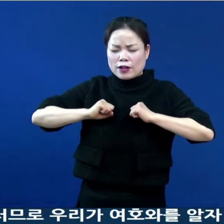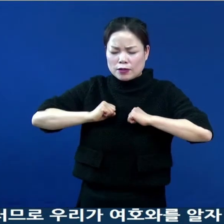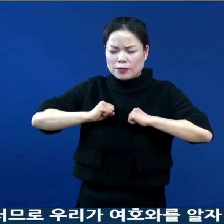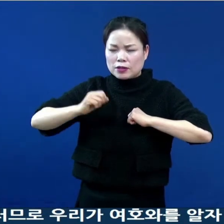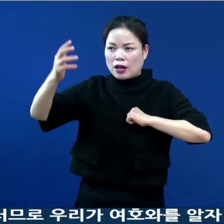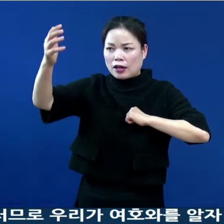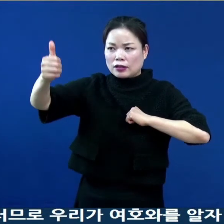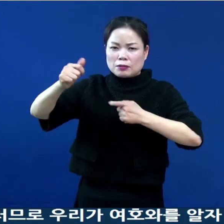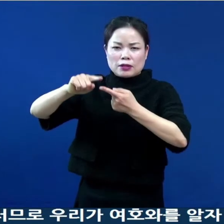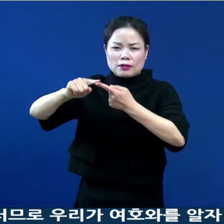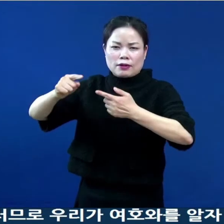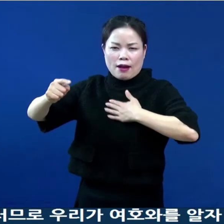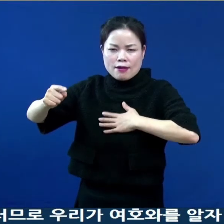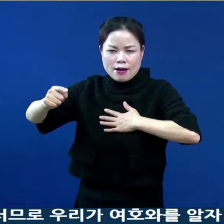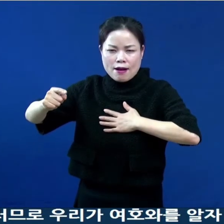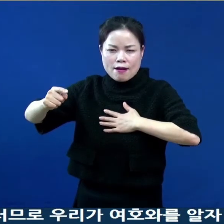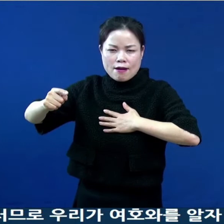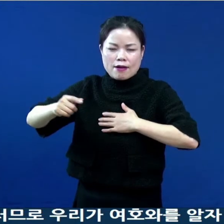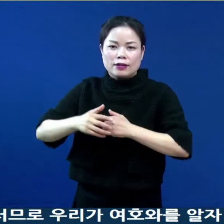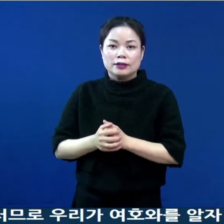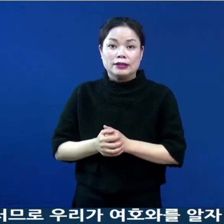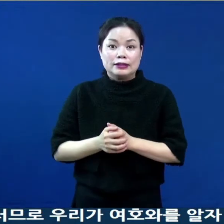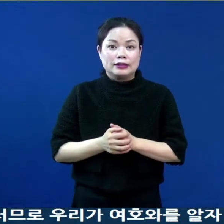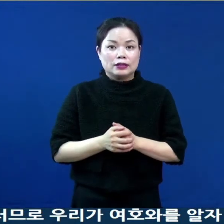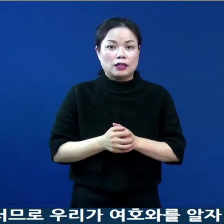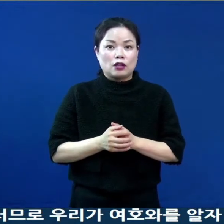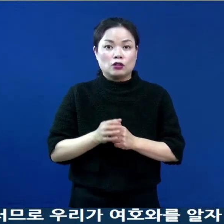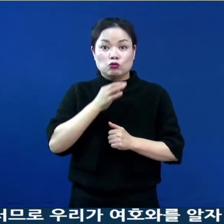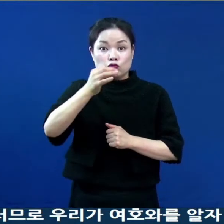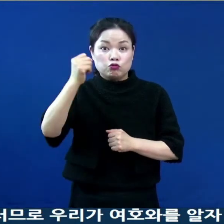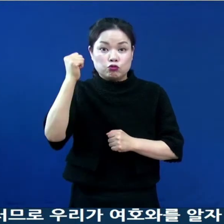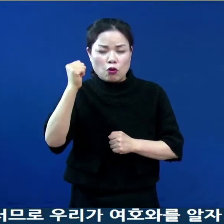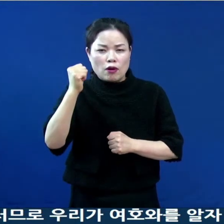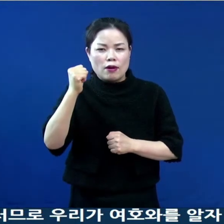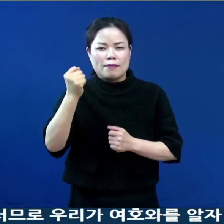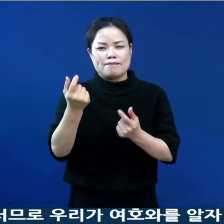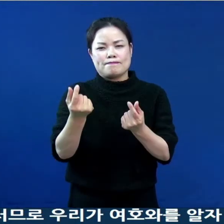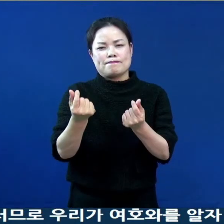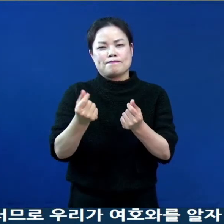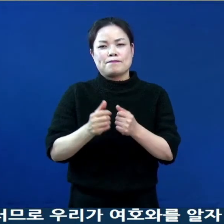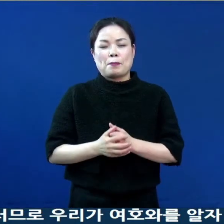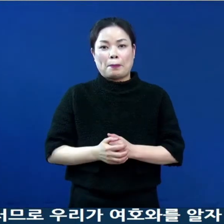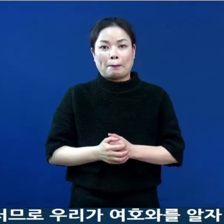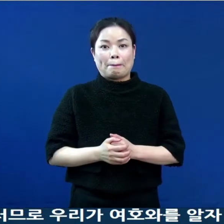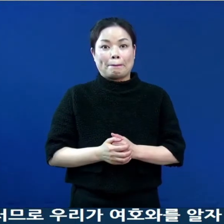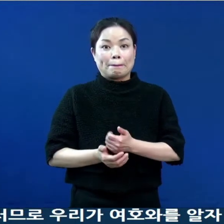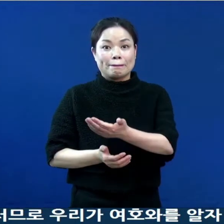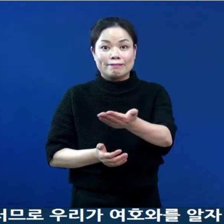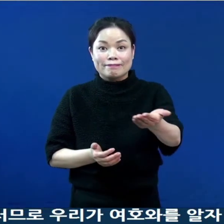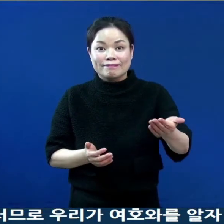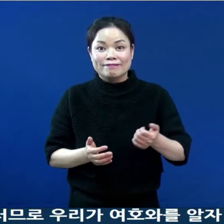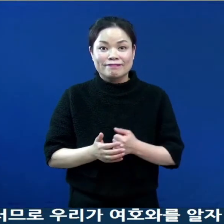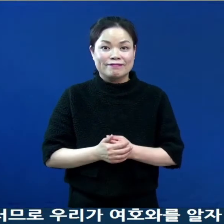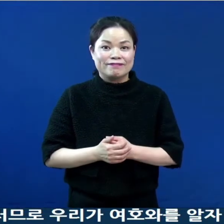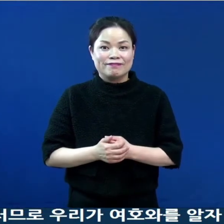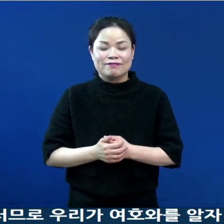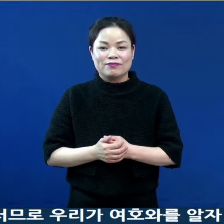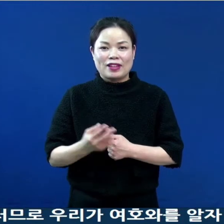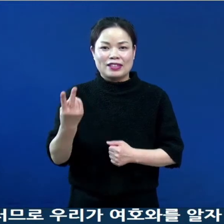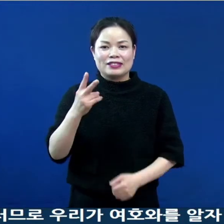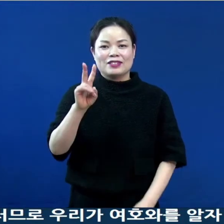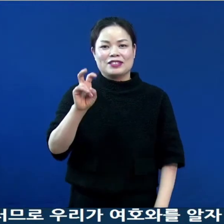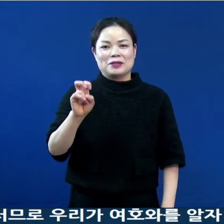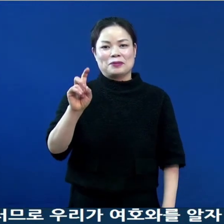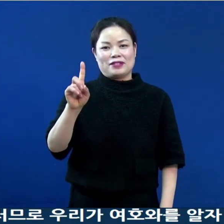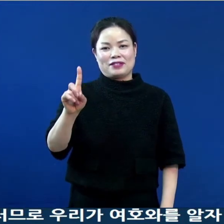여호와를 알자. 이 구호와 맞물려 있는 겁니다. 여러분,